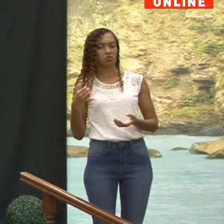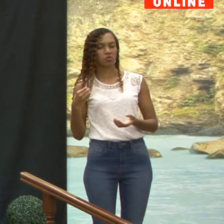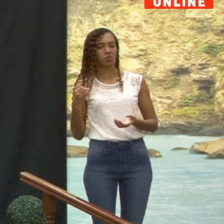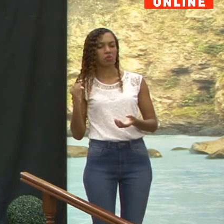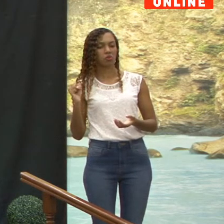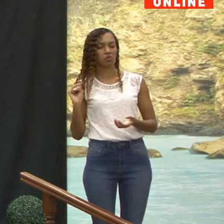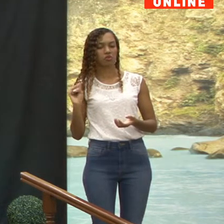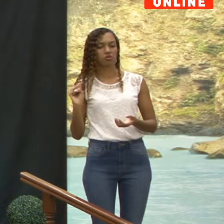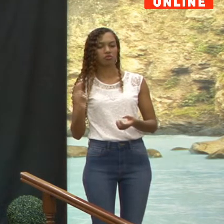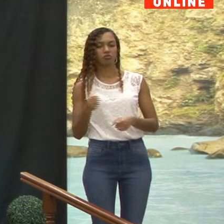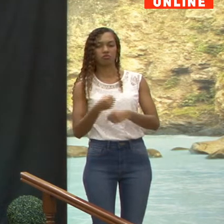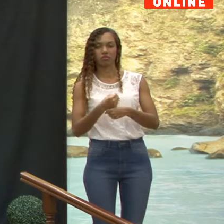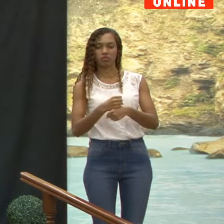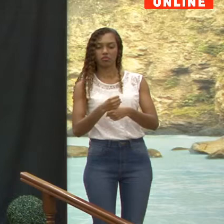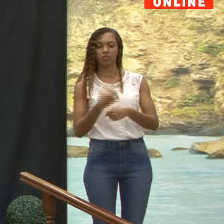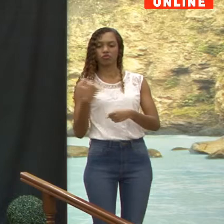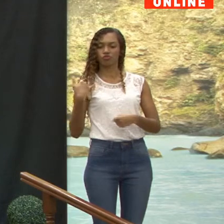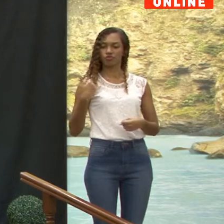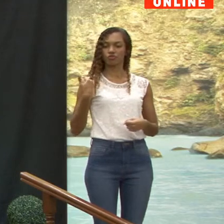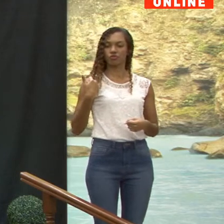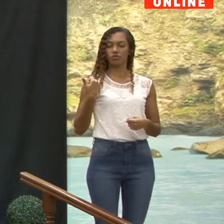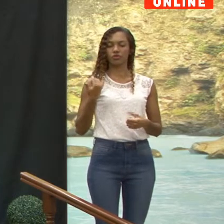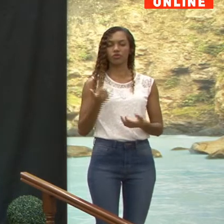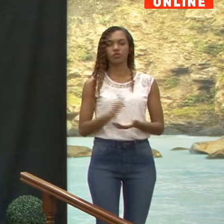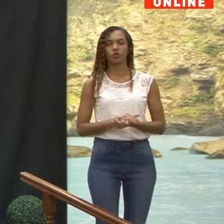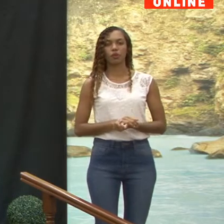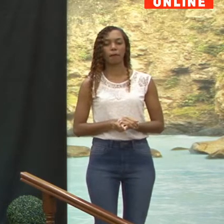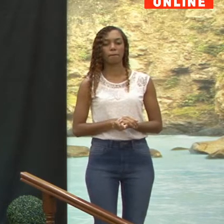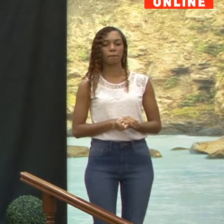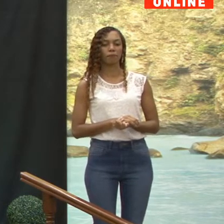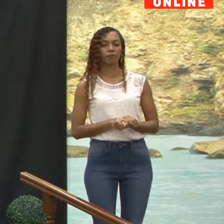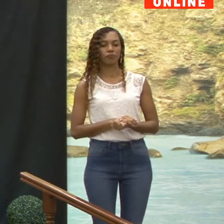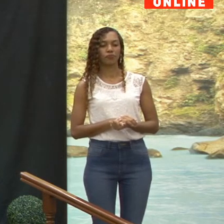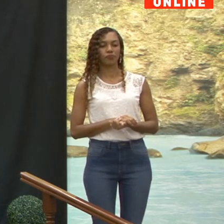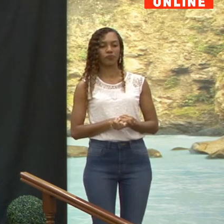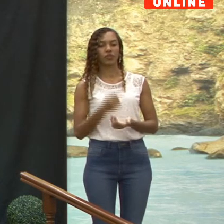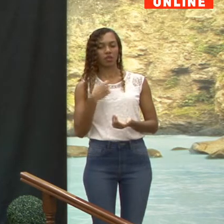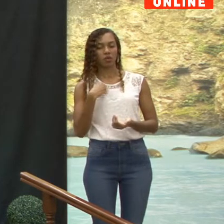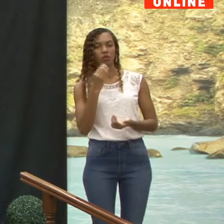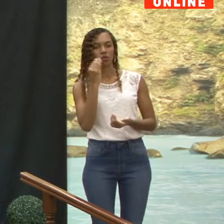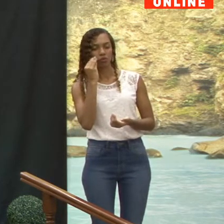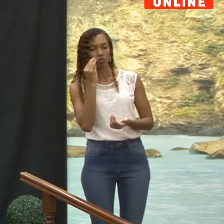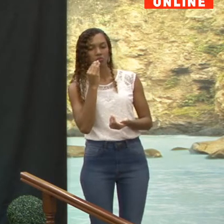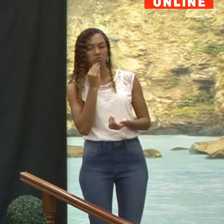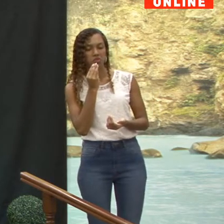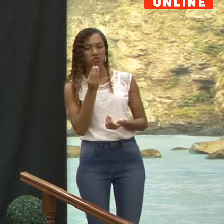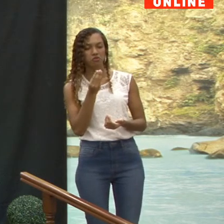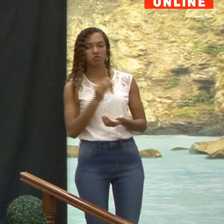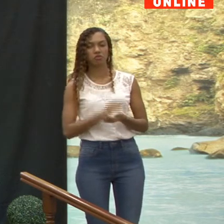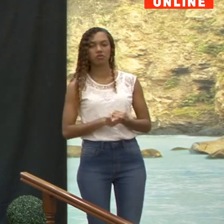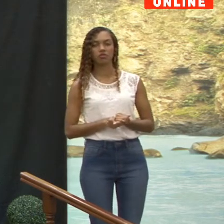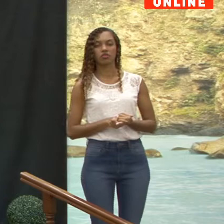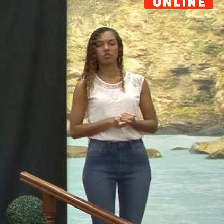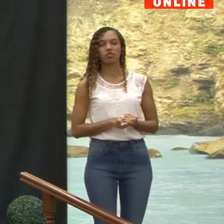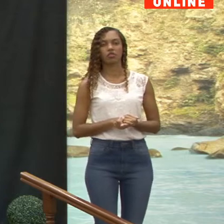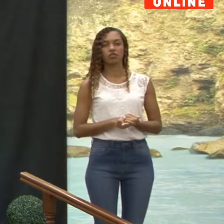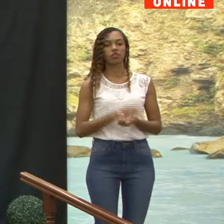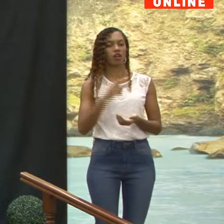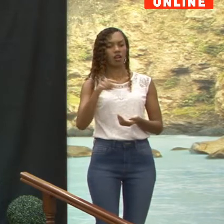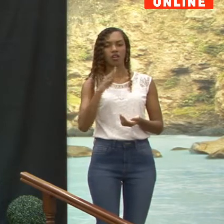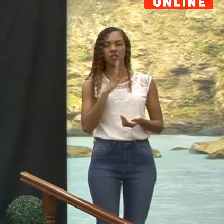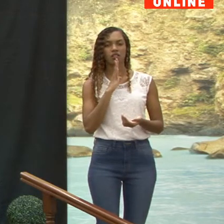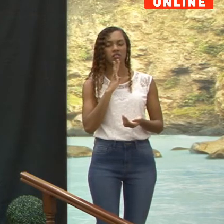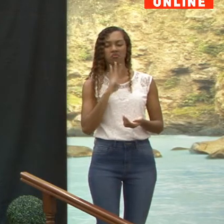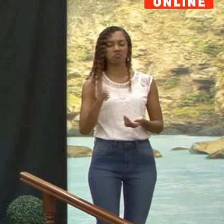E eu fui dar um seminário a pedido dele por causa do filho que me conhecia. Ele não me conhecia, eu passei